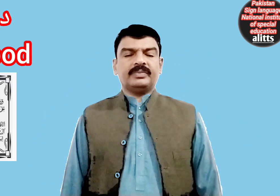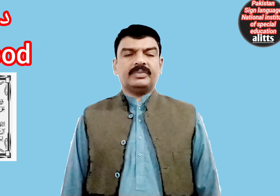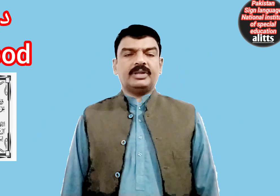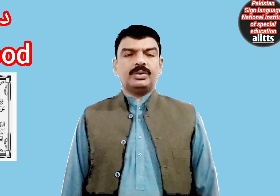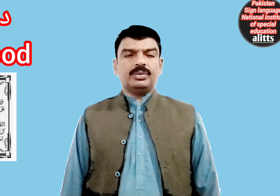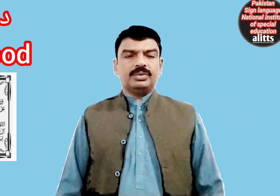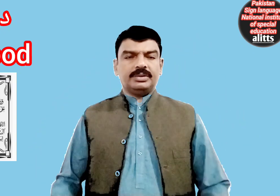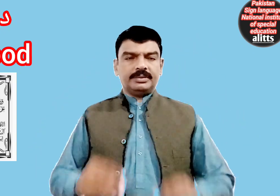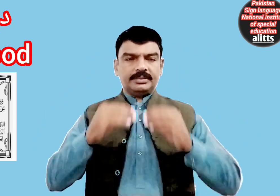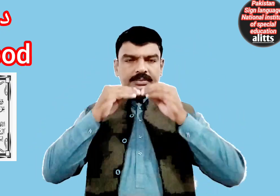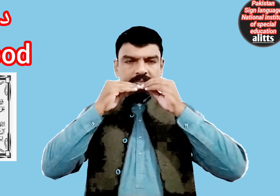दरूद,